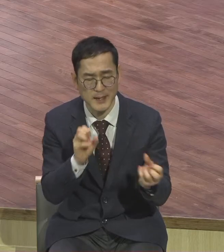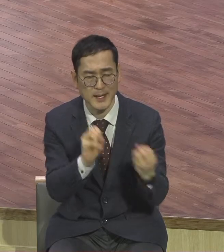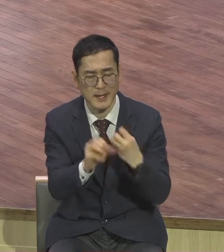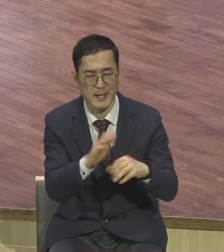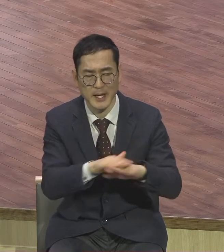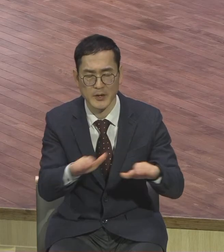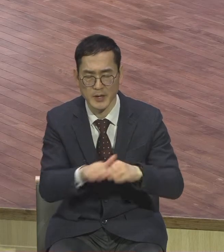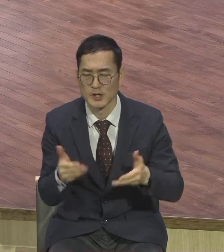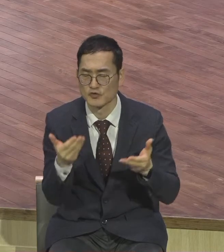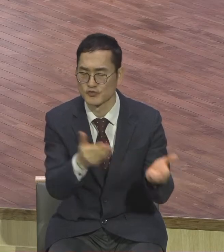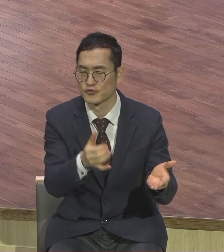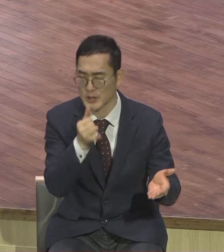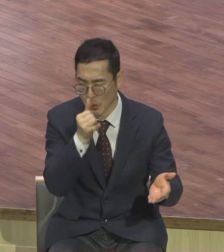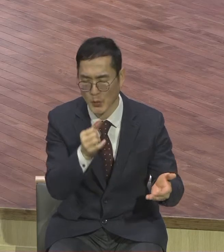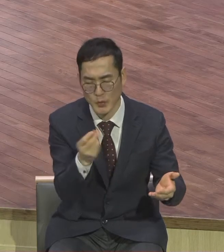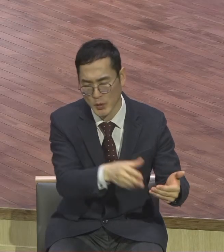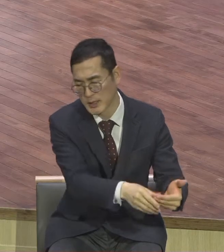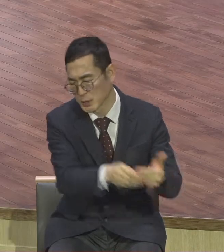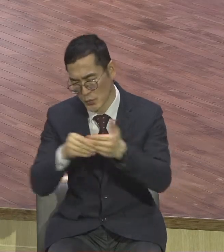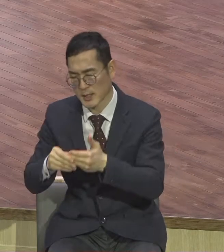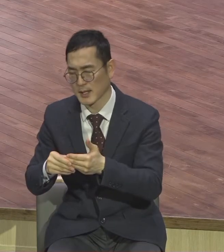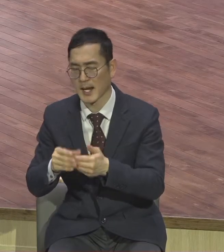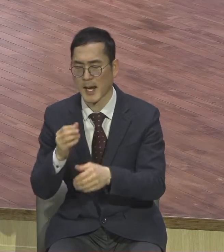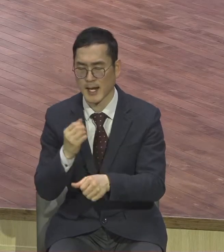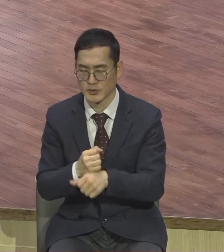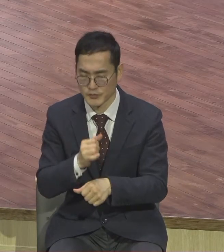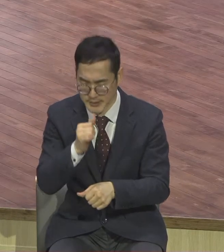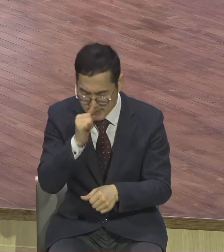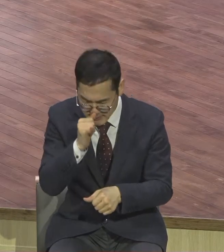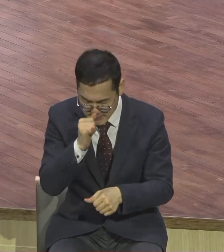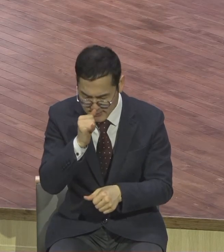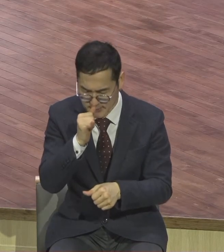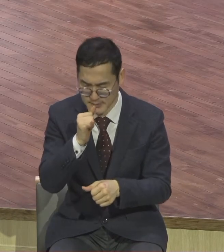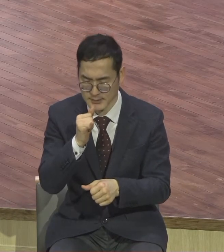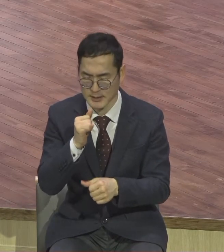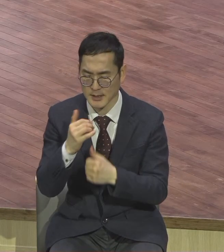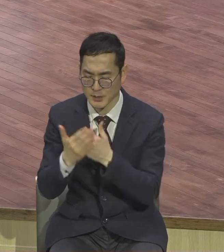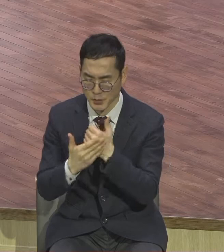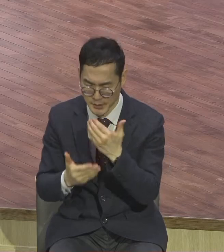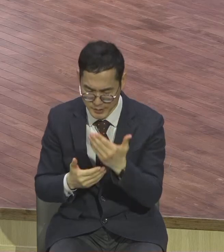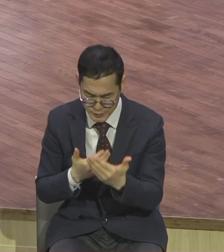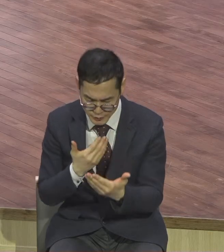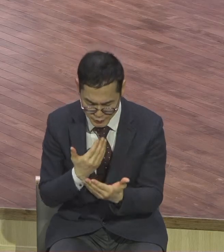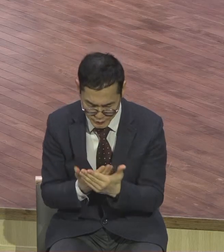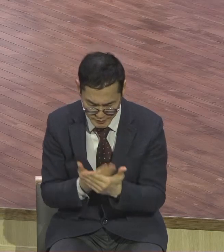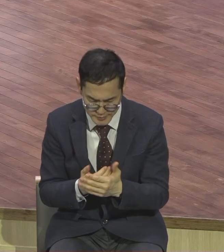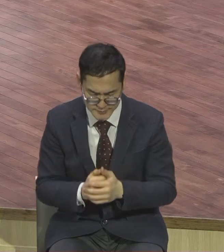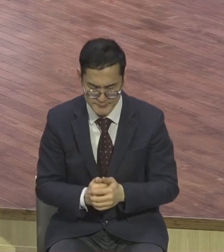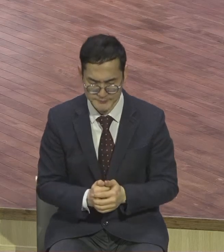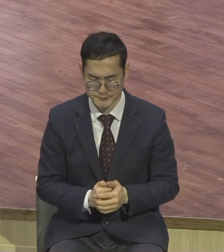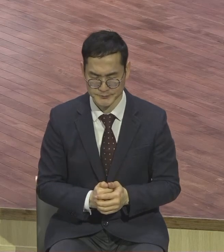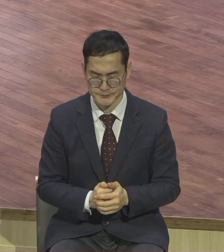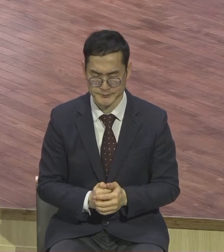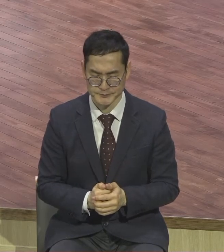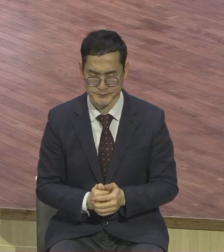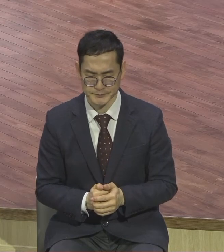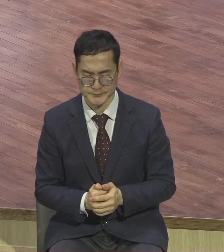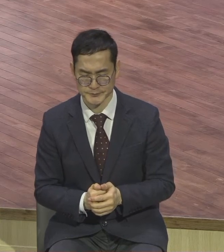주님께로 인도할 수 있는 전두의 삶을 살 수 있도록 기도 속에 하나님의 능력을 체험하는 한 주간 되어야